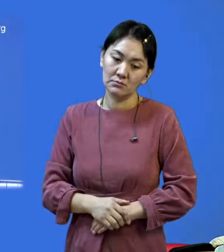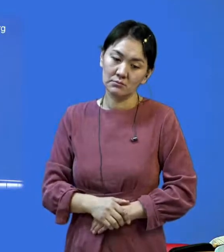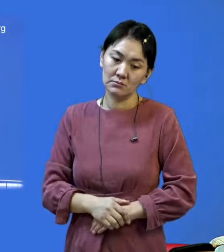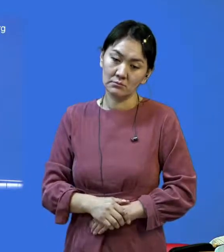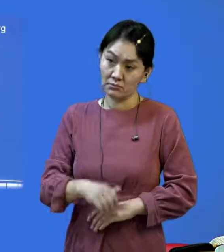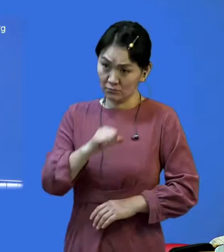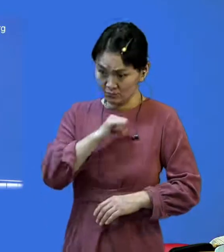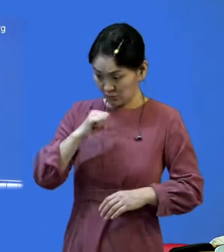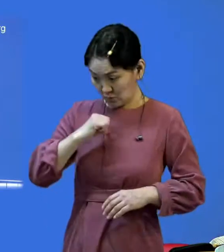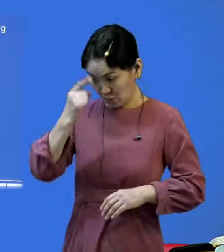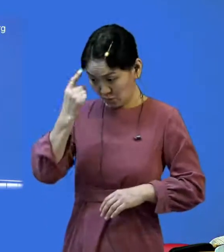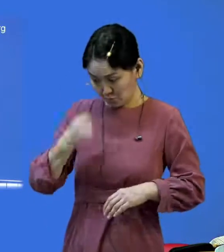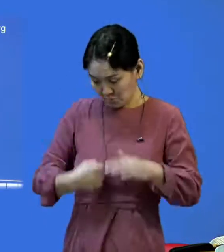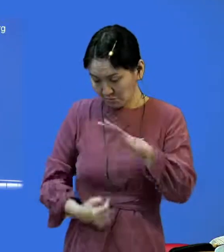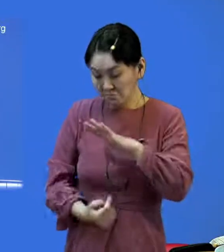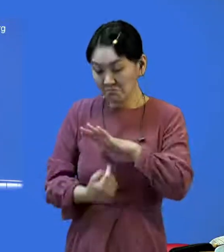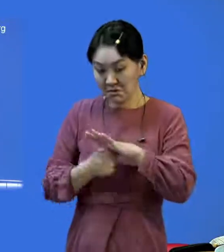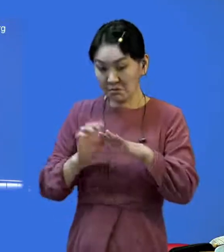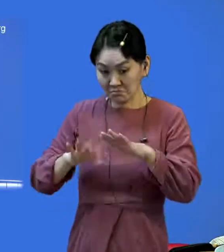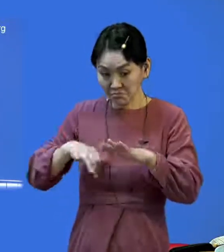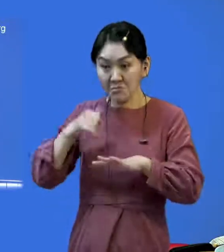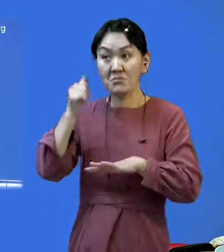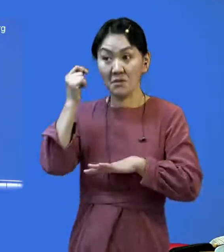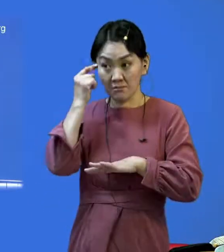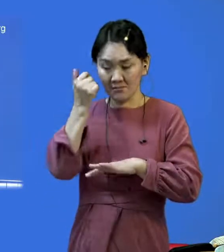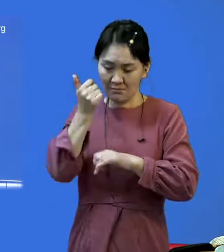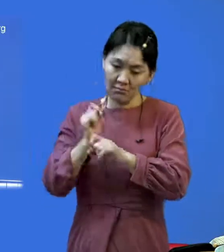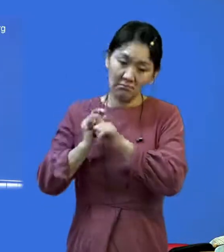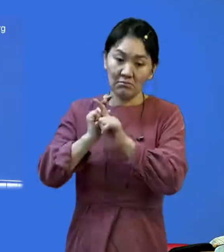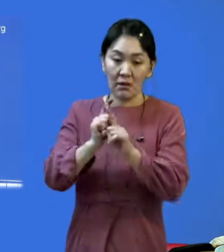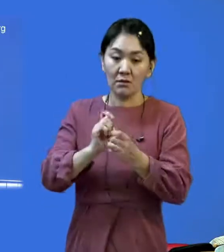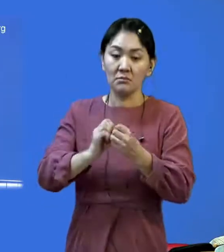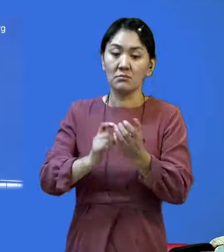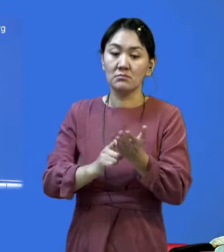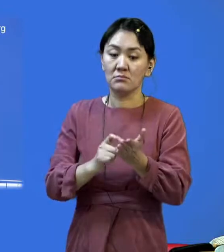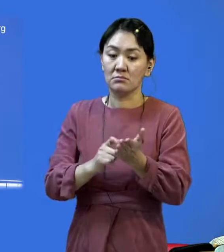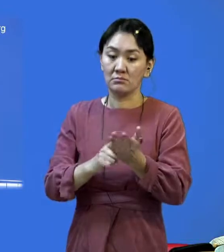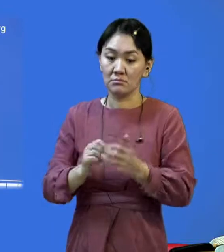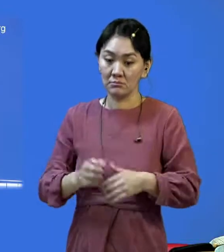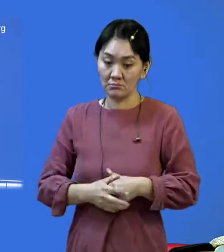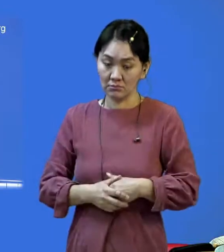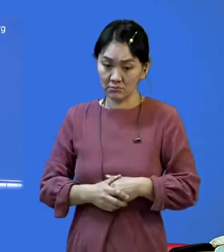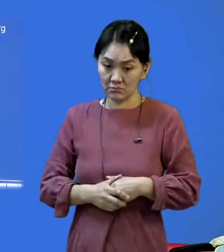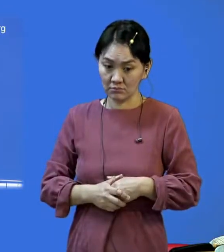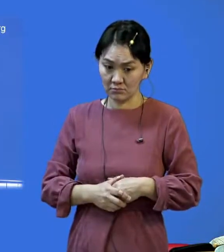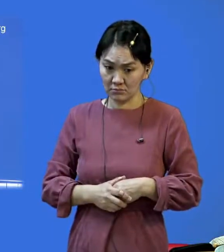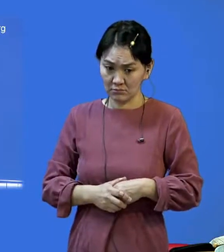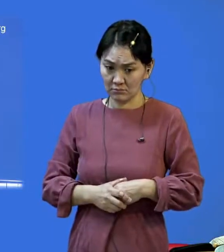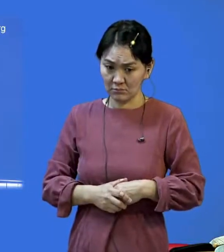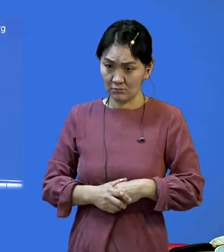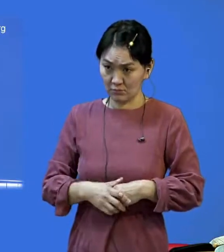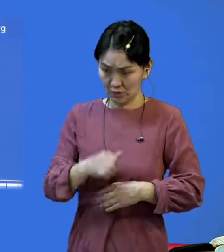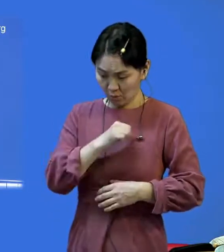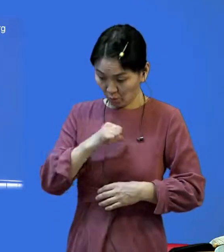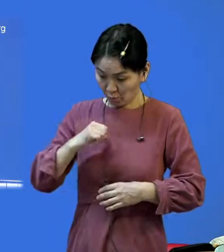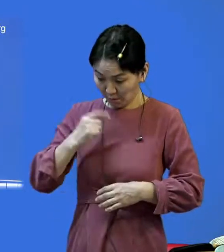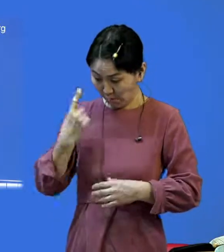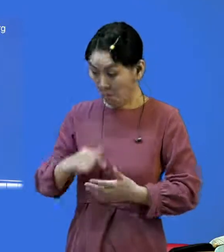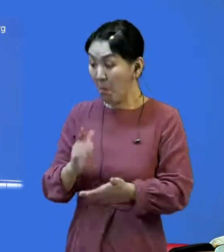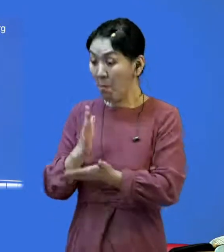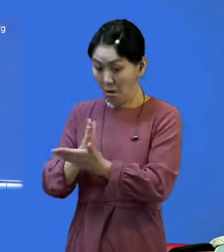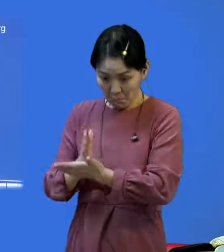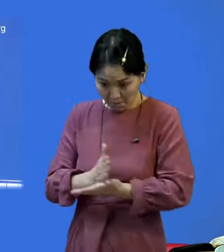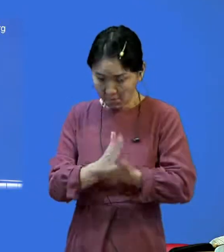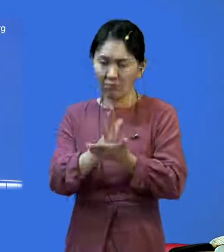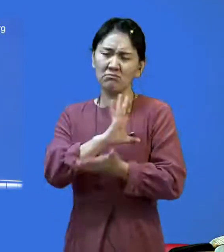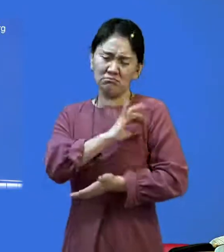өөрийнхөө байр суурийг сайн мэдж, тэрийг сахих хэрэгтэй өөрийнхөө. Өөртөө одоо байгаа байдлаа сэтгэл хангалуун байх